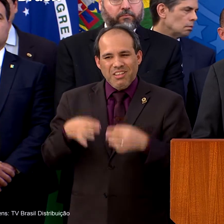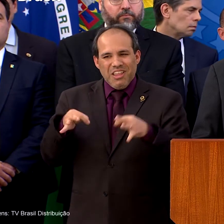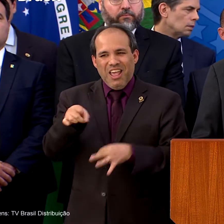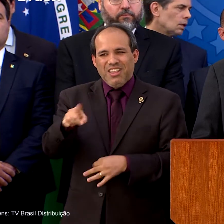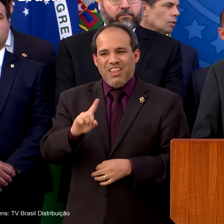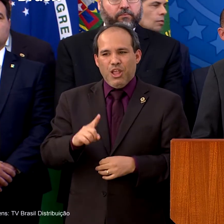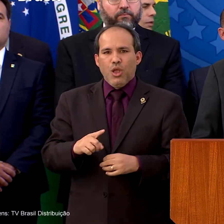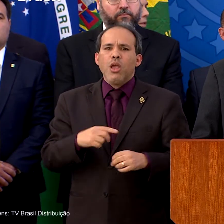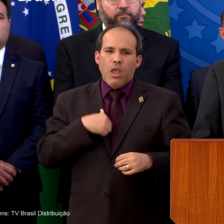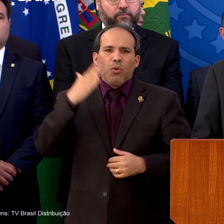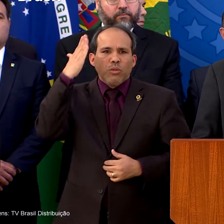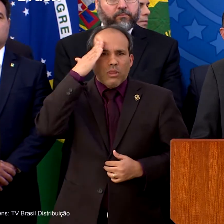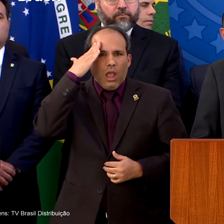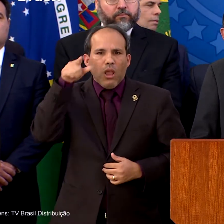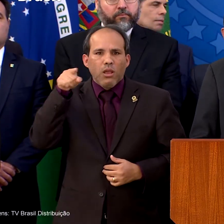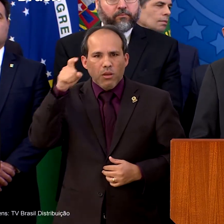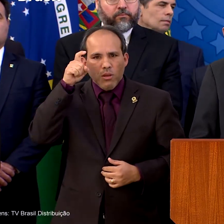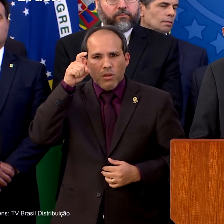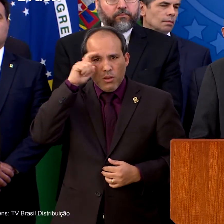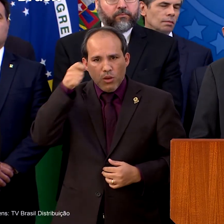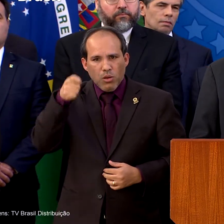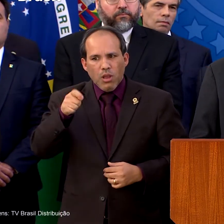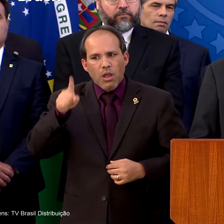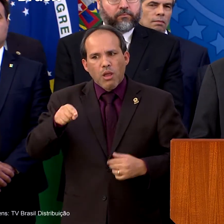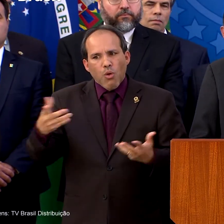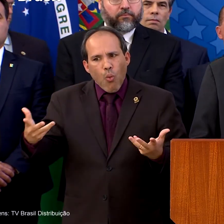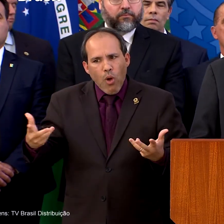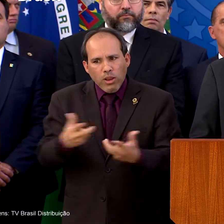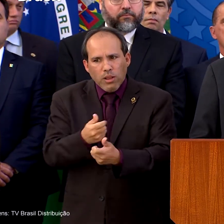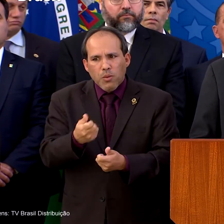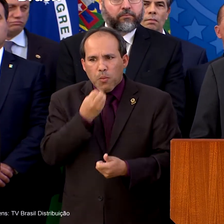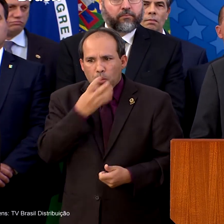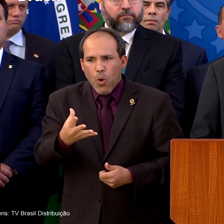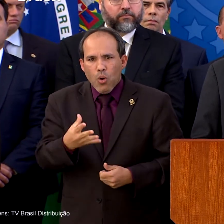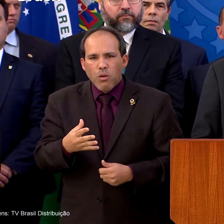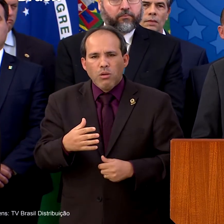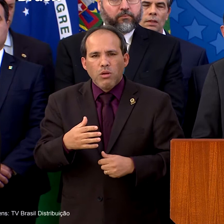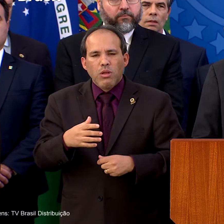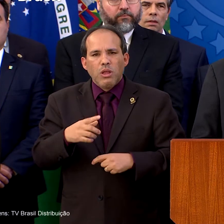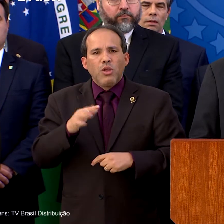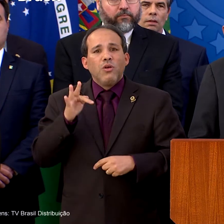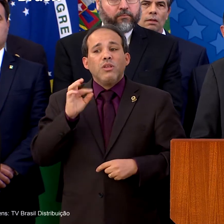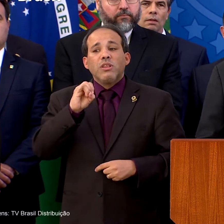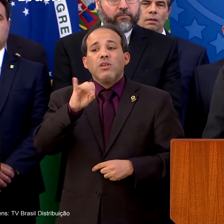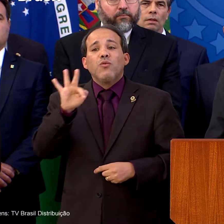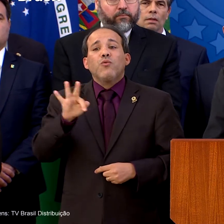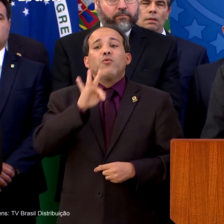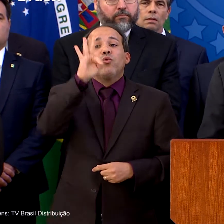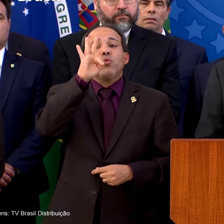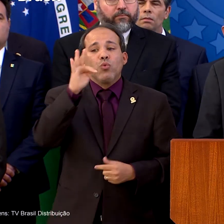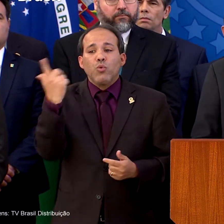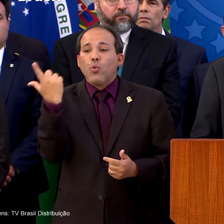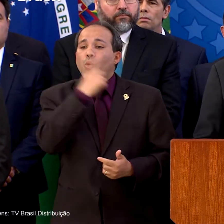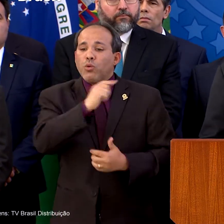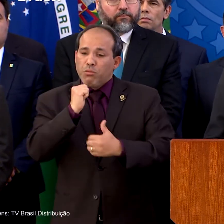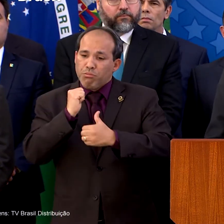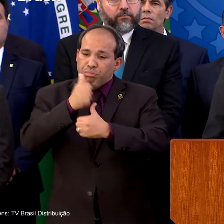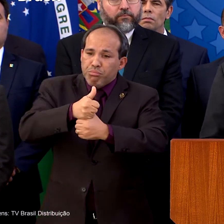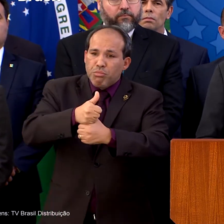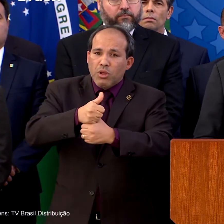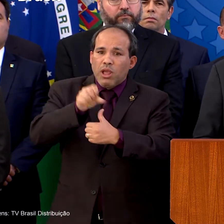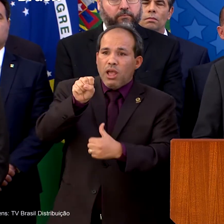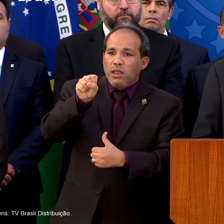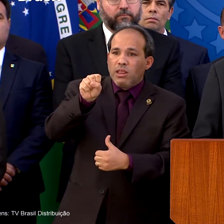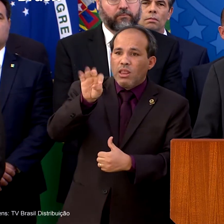eu reconheço as suas qualidades e aí chegando lá se um dia chegar você pode